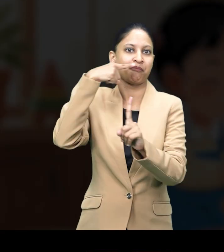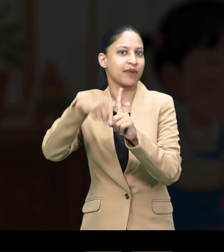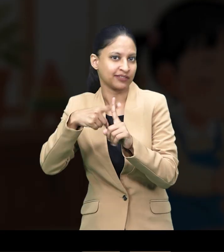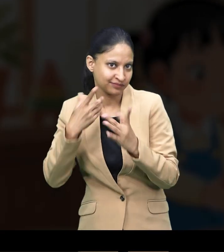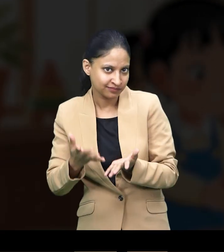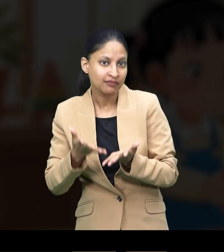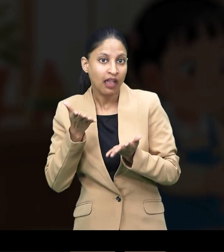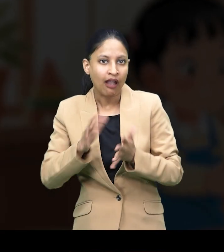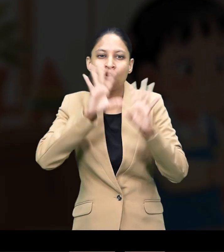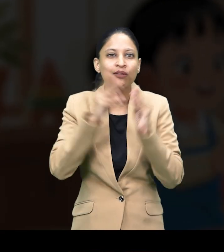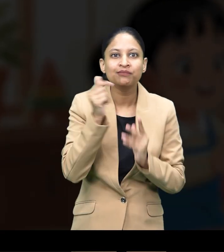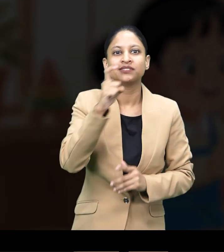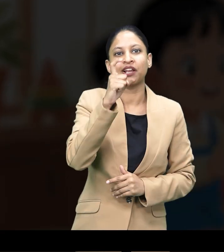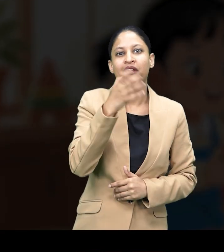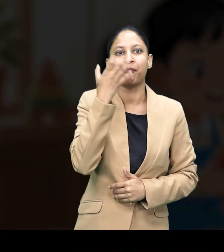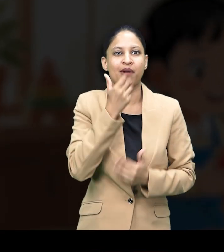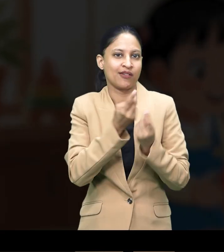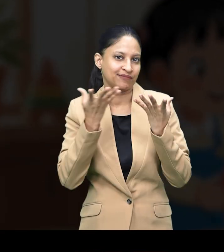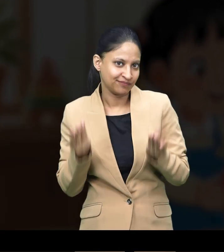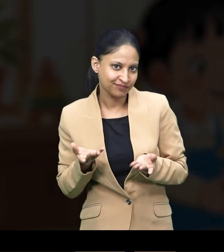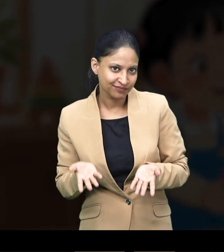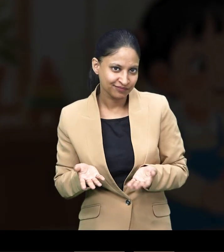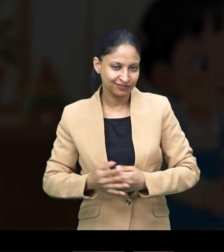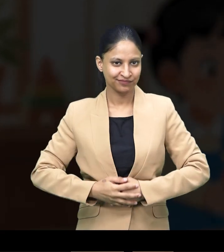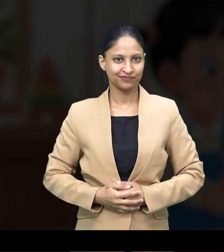हाँ, 7 सेब। ये जोड़ है।